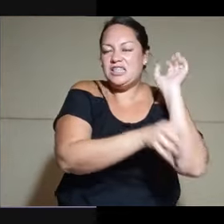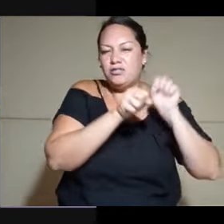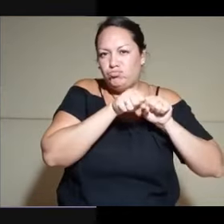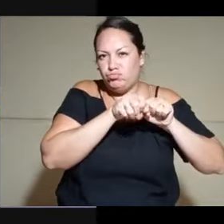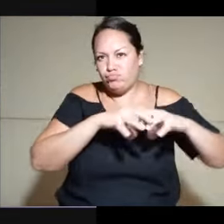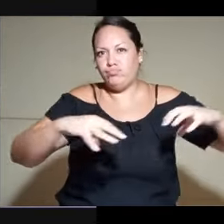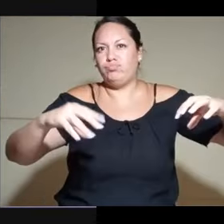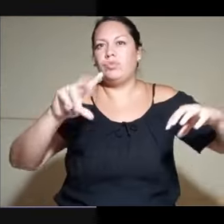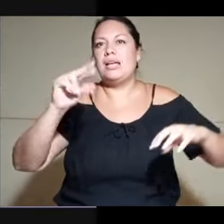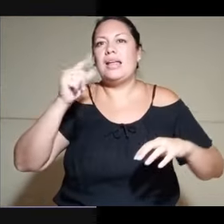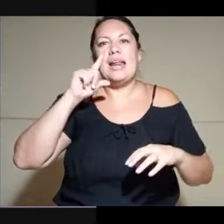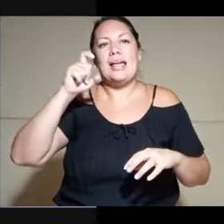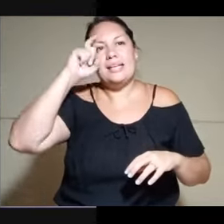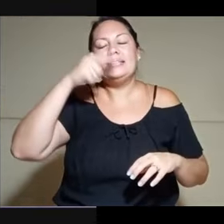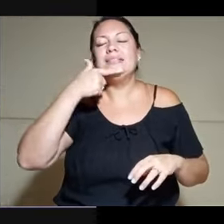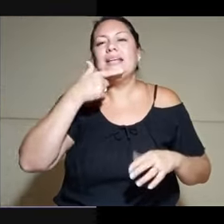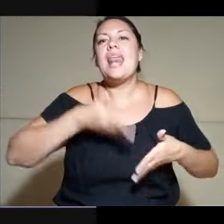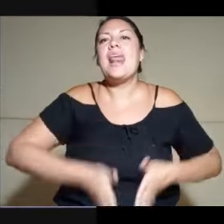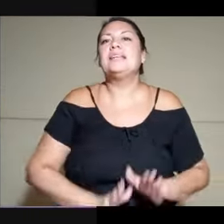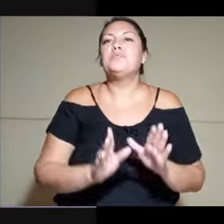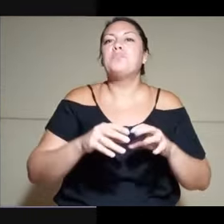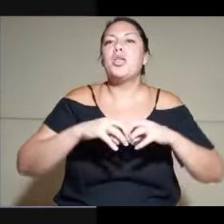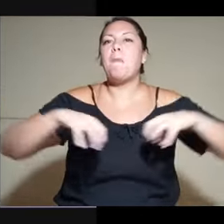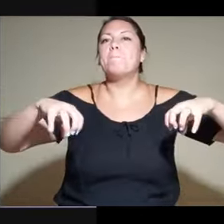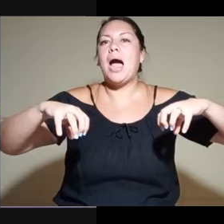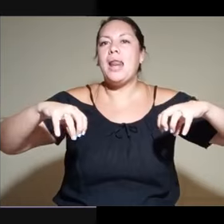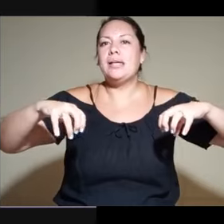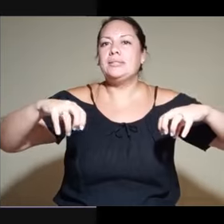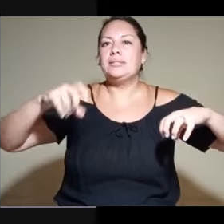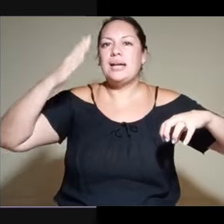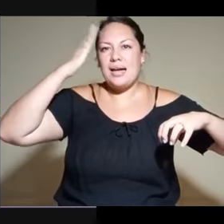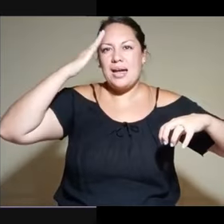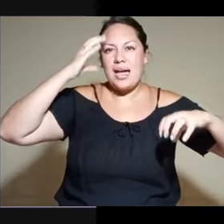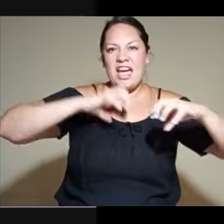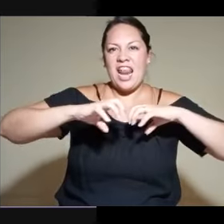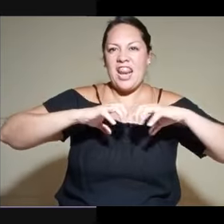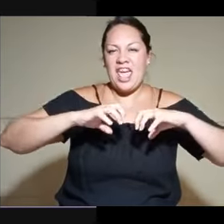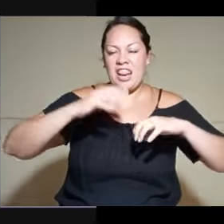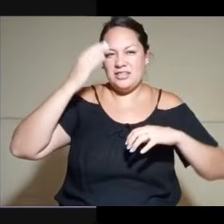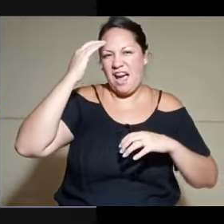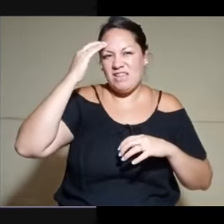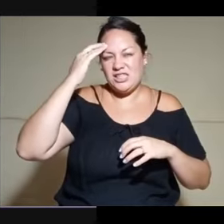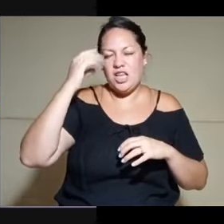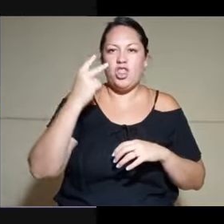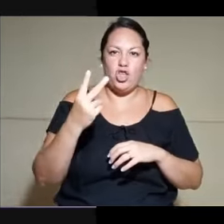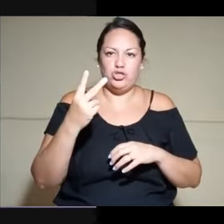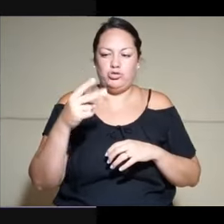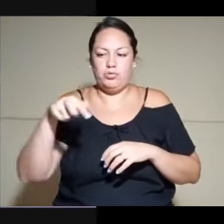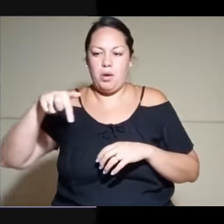están seguramente las raíces de nacimiento, fíjense. Las raíces, estas son las raíces de nacimiento de los pares